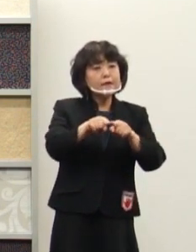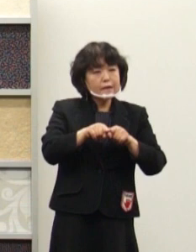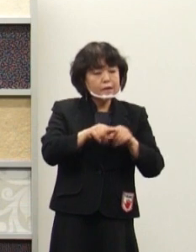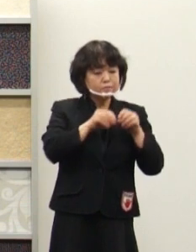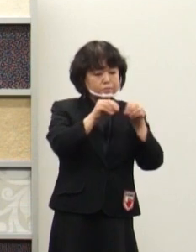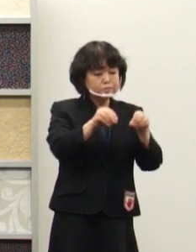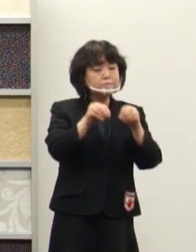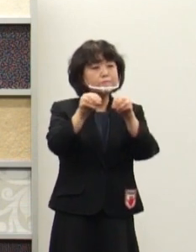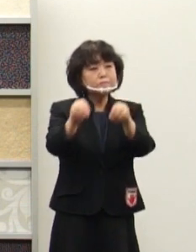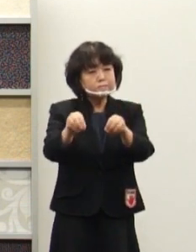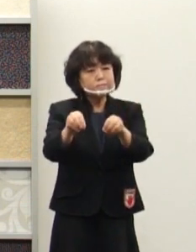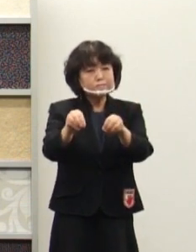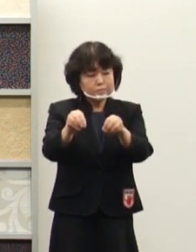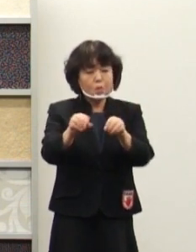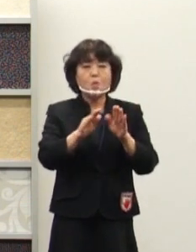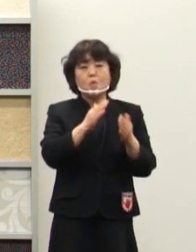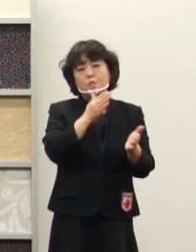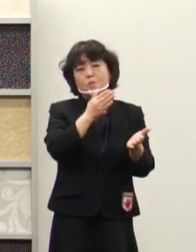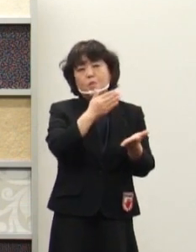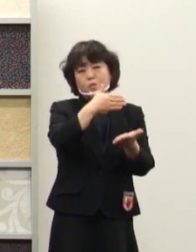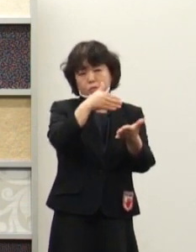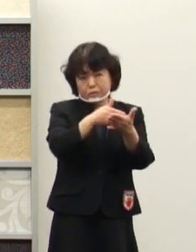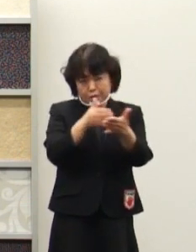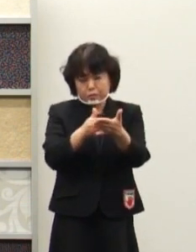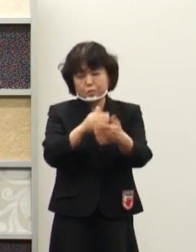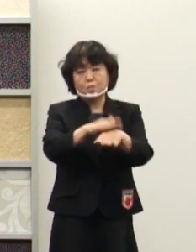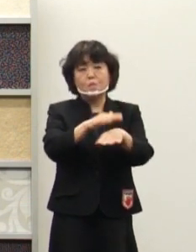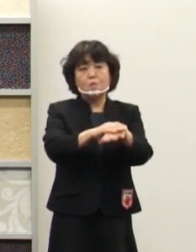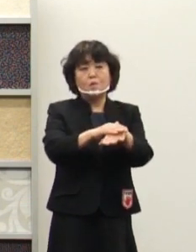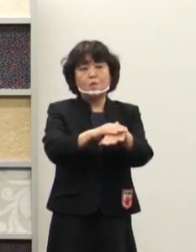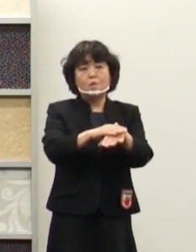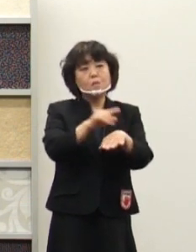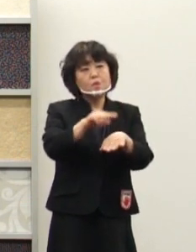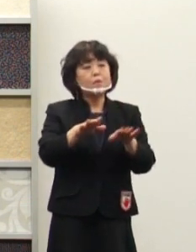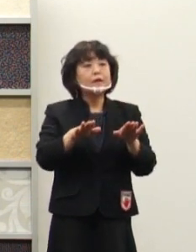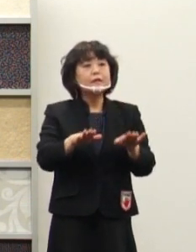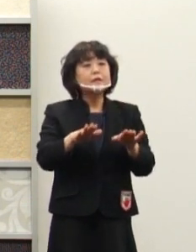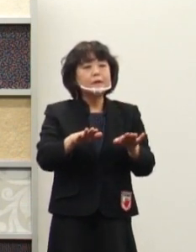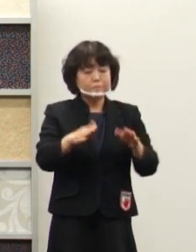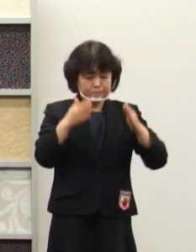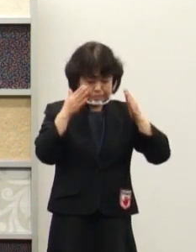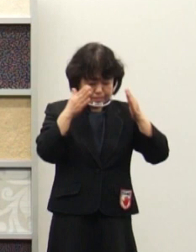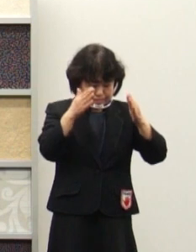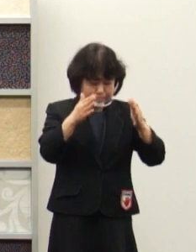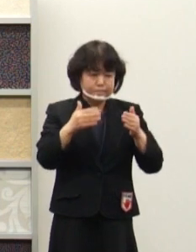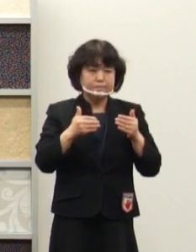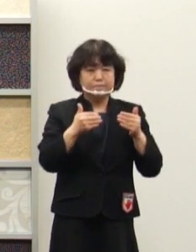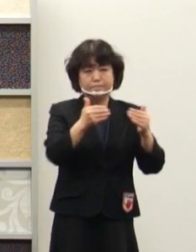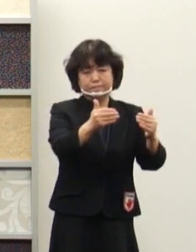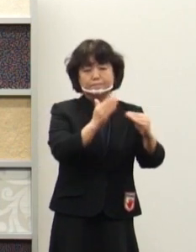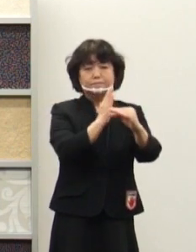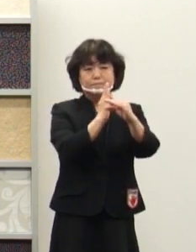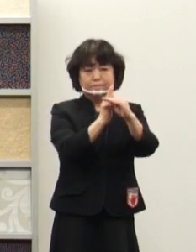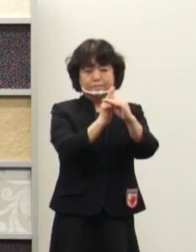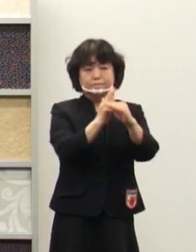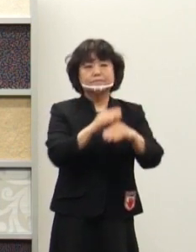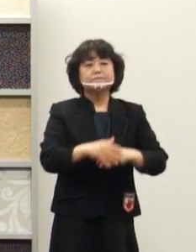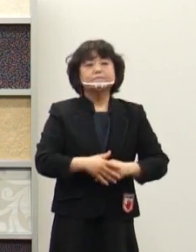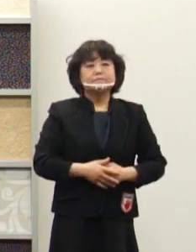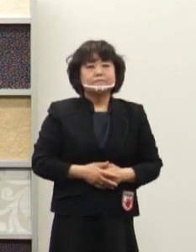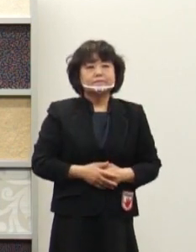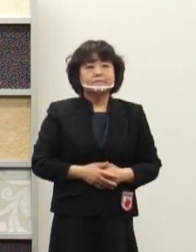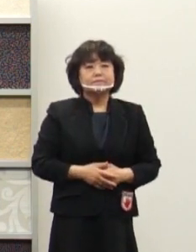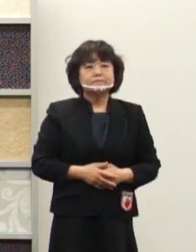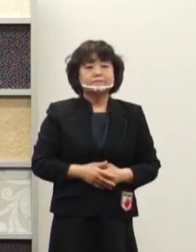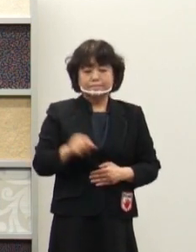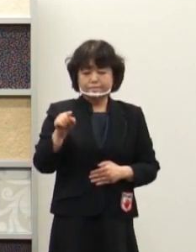防いでいこうと、こういう取り組み、でありますが、これは今現在、実行中、であります。こうした取